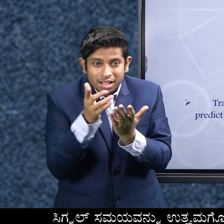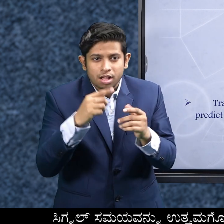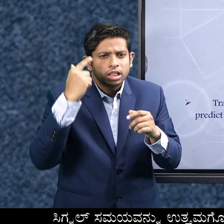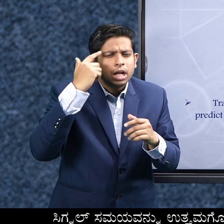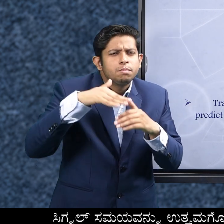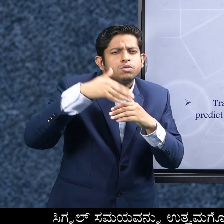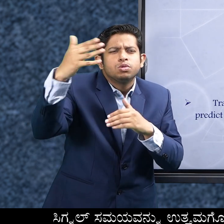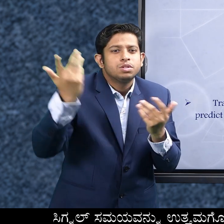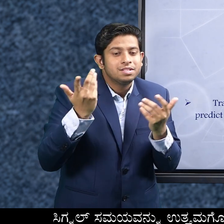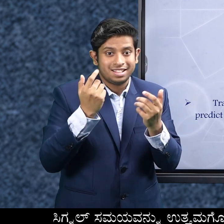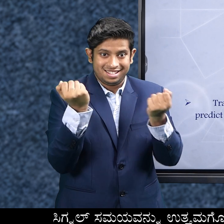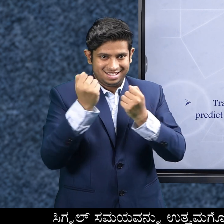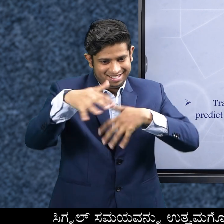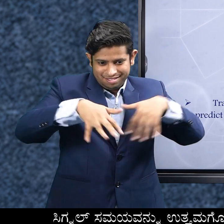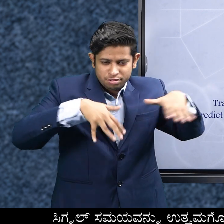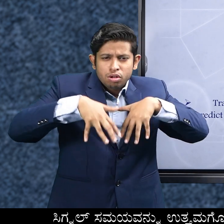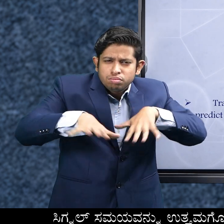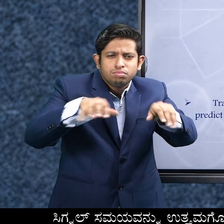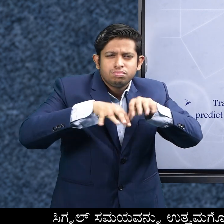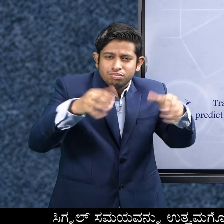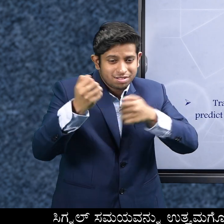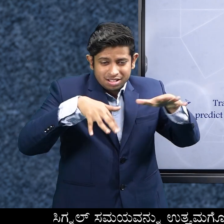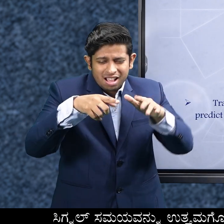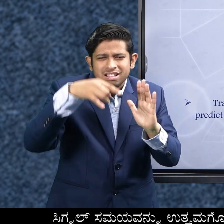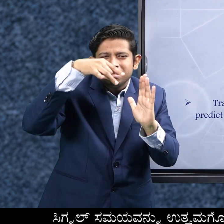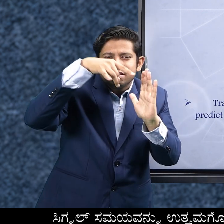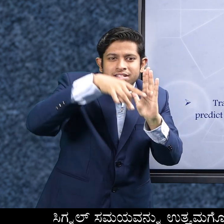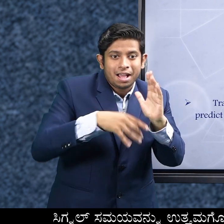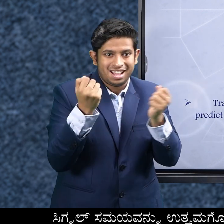ಸಮಯವನ್ನ ಉತ್ತಮಗೊಳಿಸಲು ಸಂಭವನೀಯ ಮಾದರಿಗಳನ್ನ ಬಳಸ್ತಾರೆ.